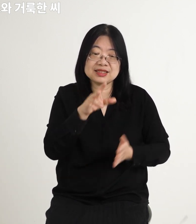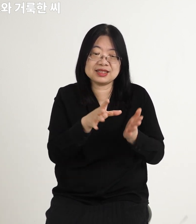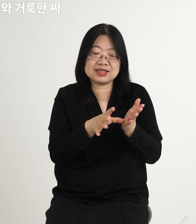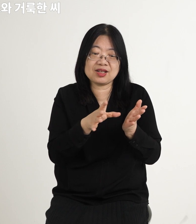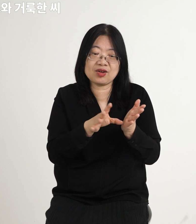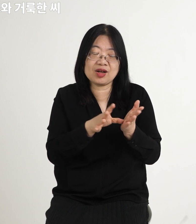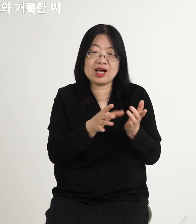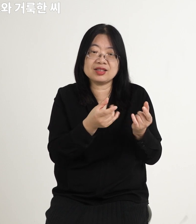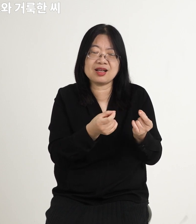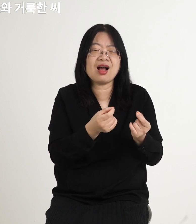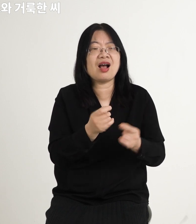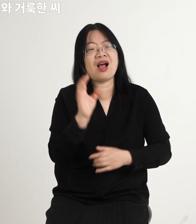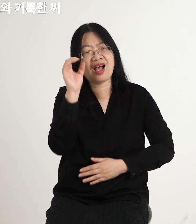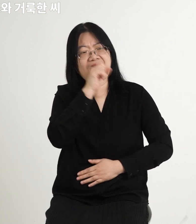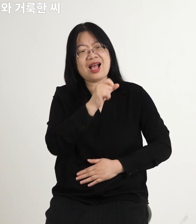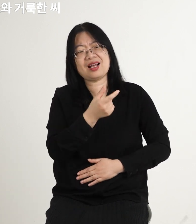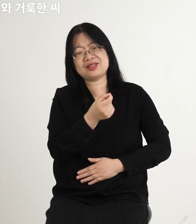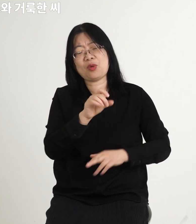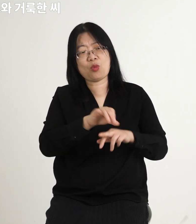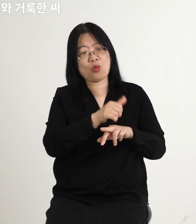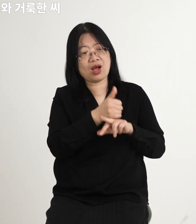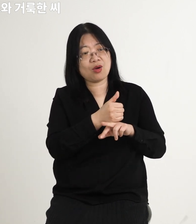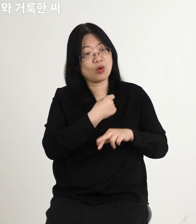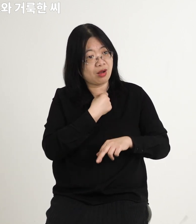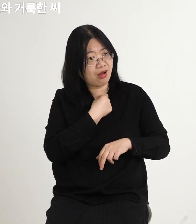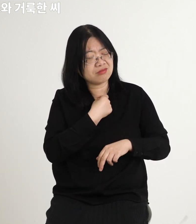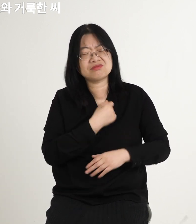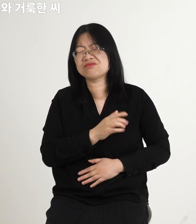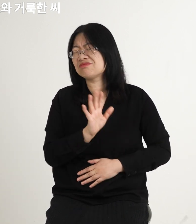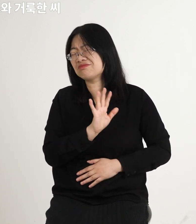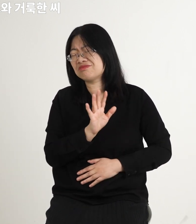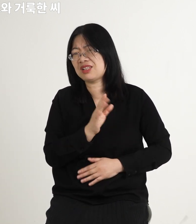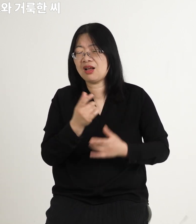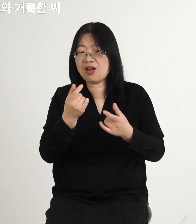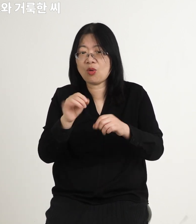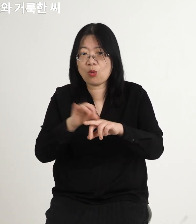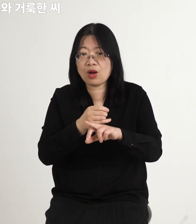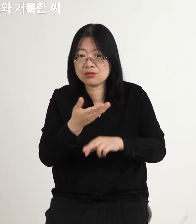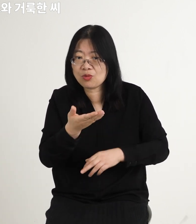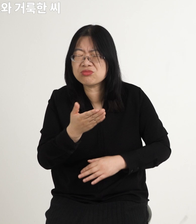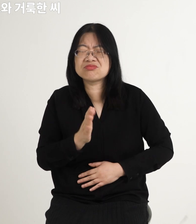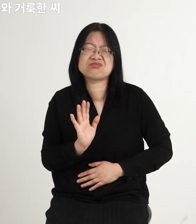이런 왕? 아니에요. 그럼 이런 왕? 아니에요.